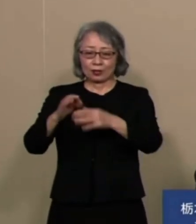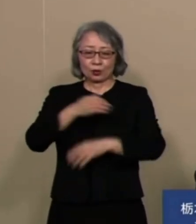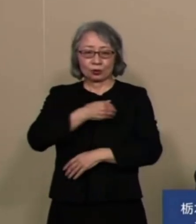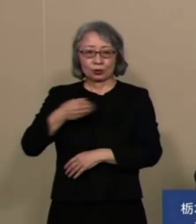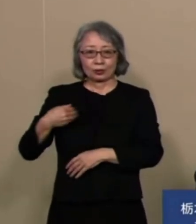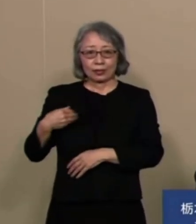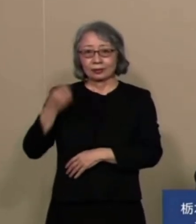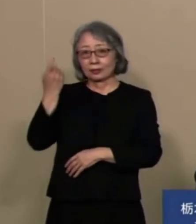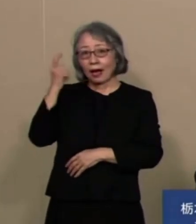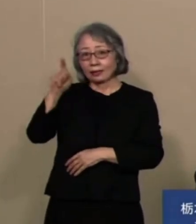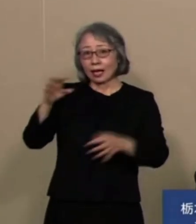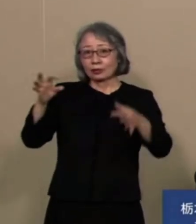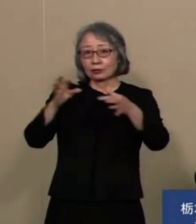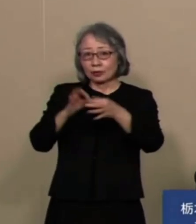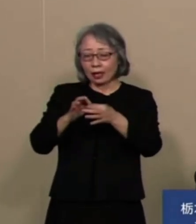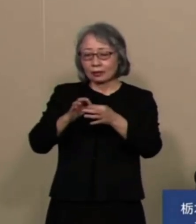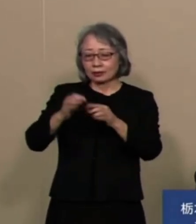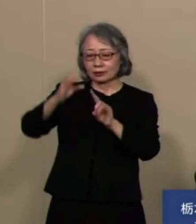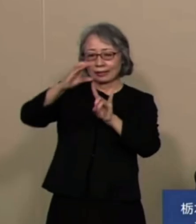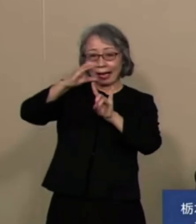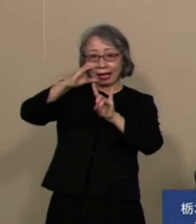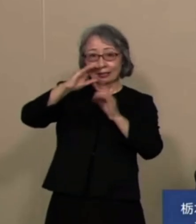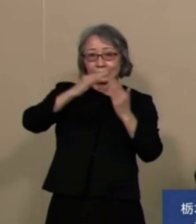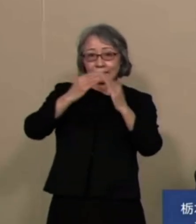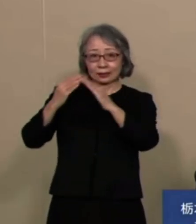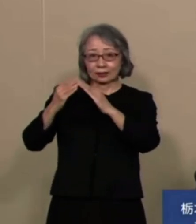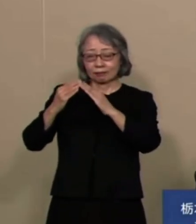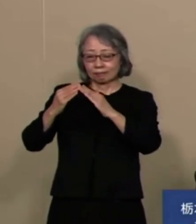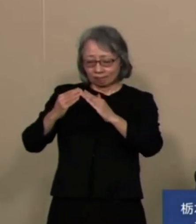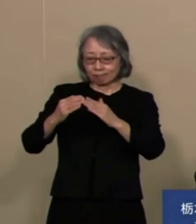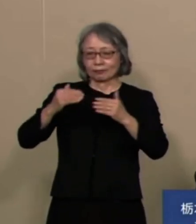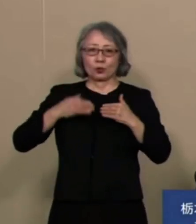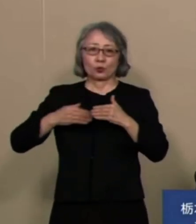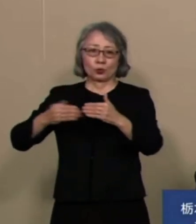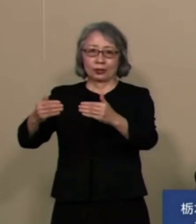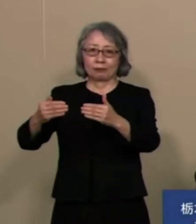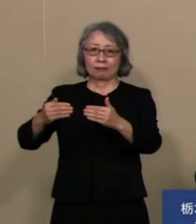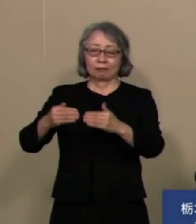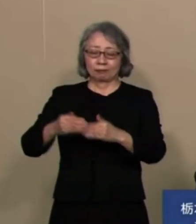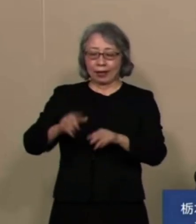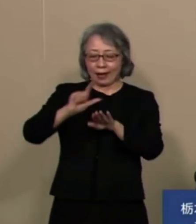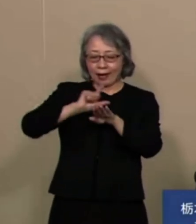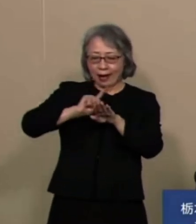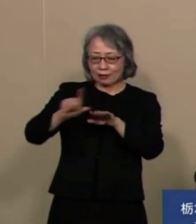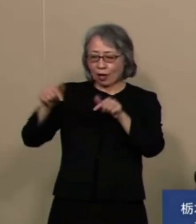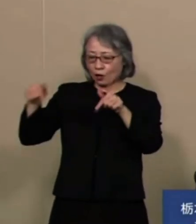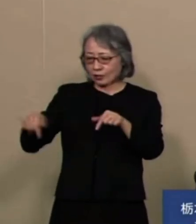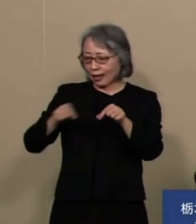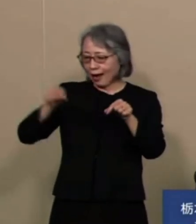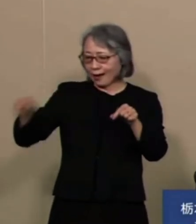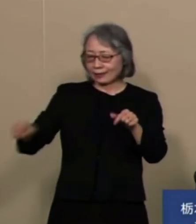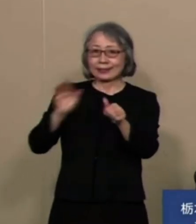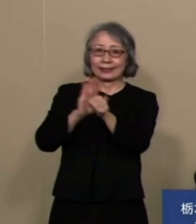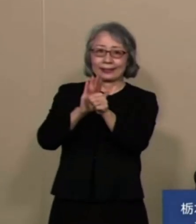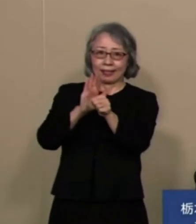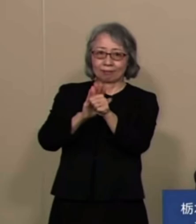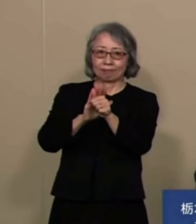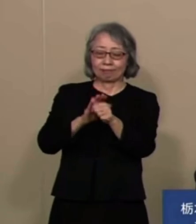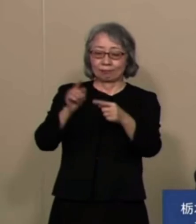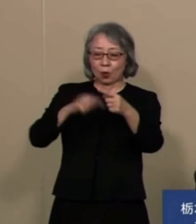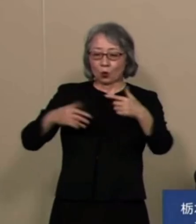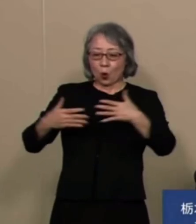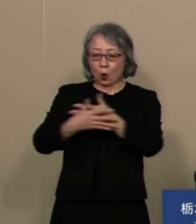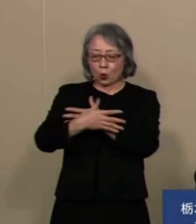持続可能な明日につなげていけるようスマートシティの推進LRTの西川園子園の支援